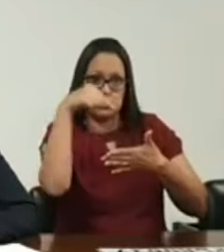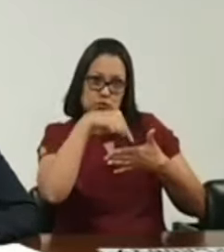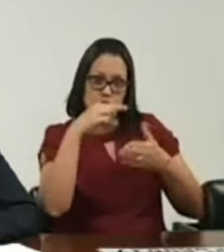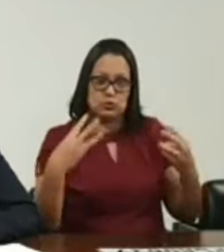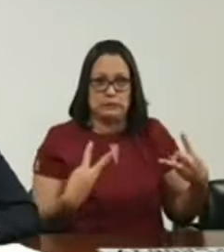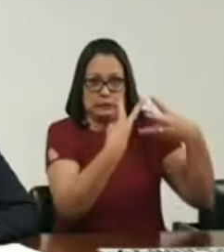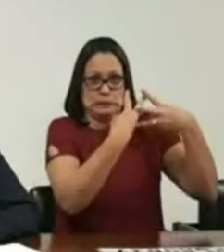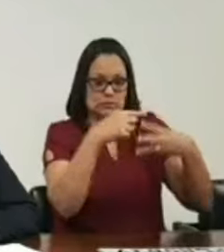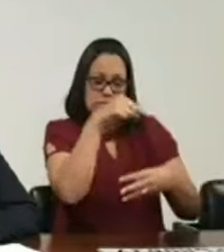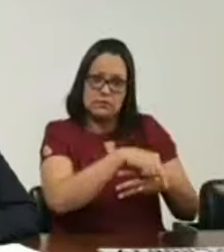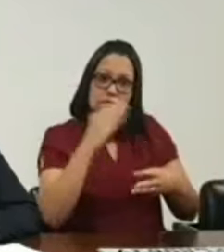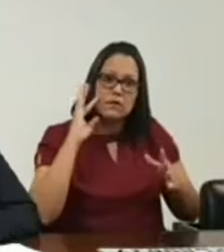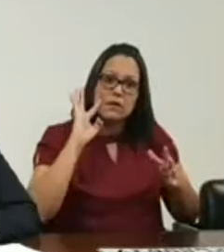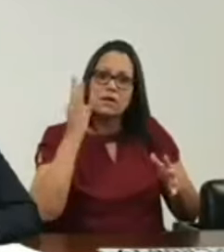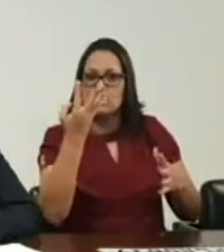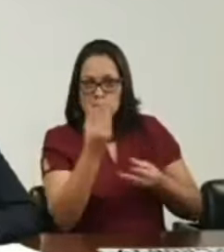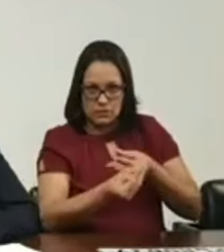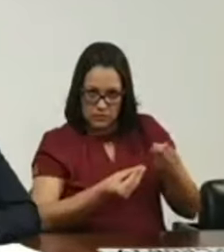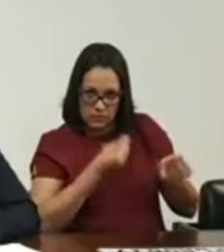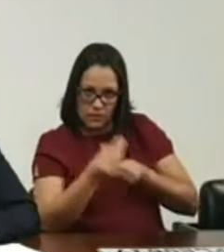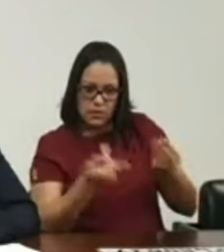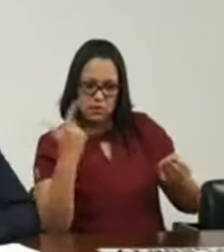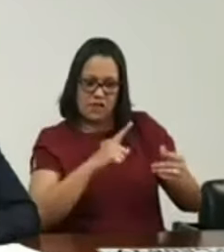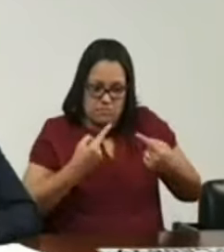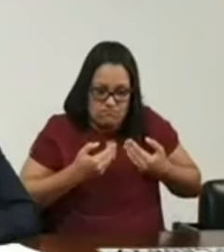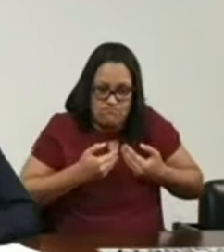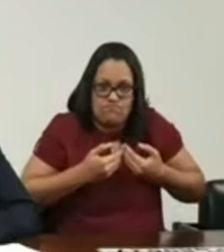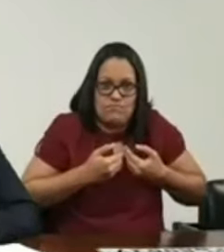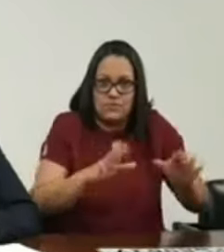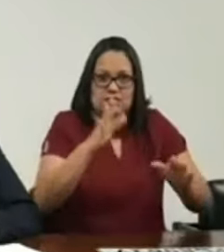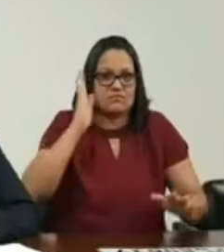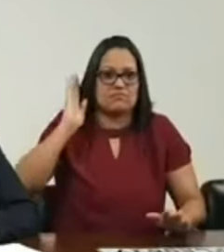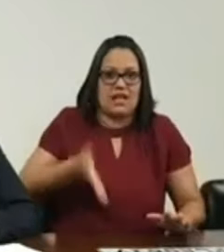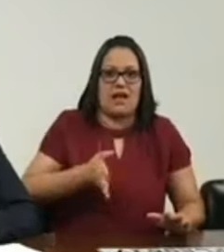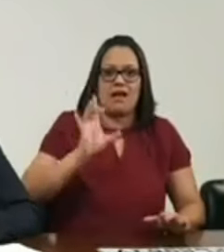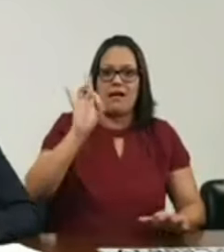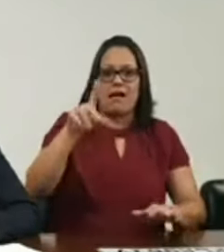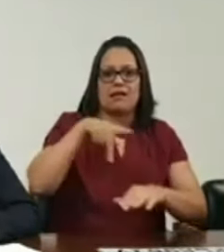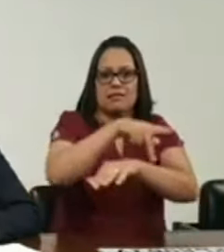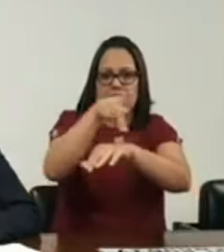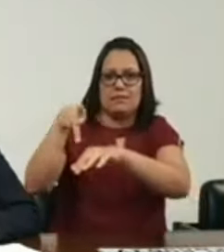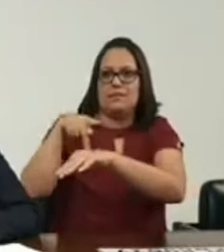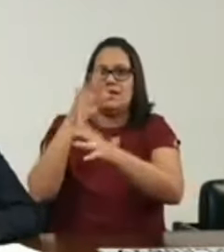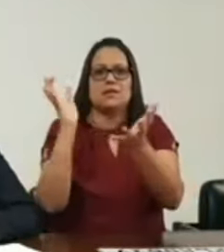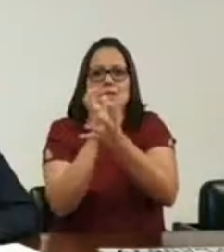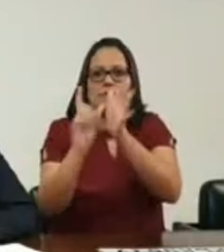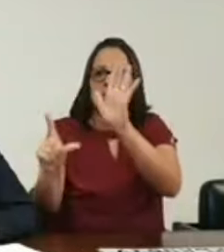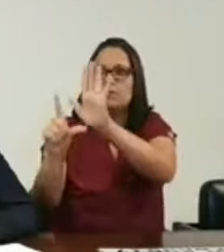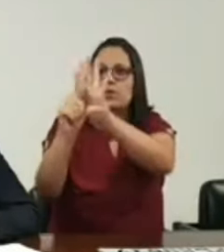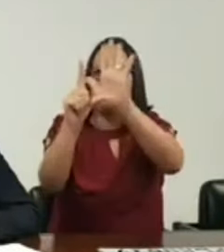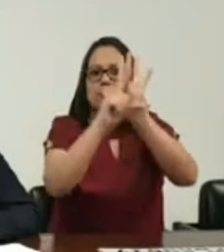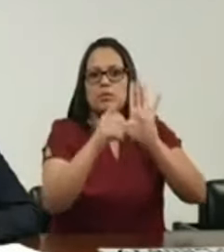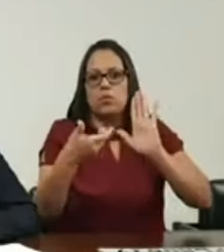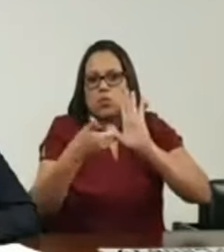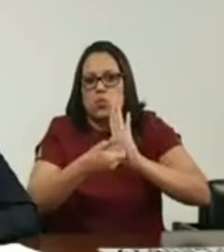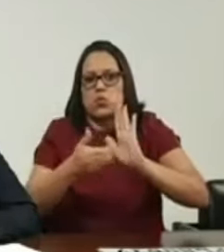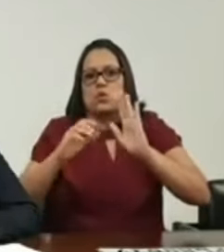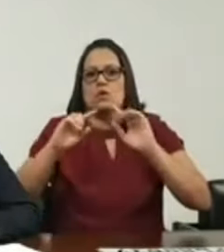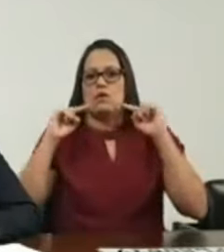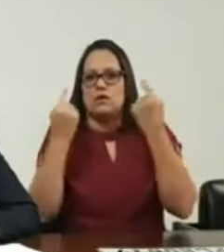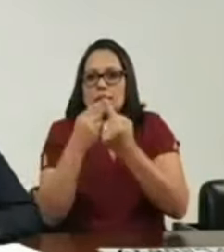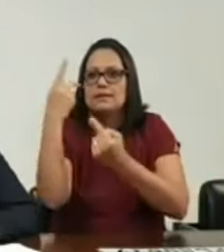do Mercosul, a gente tenha um arranjo para que possa entrar em vigor assim que for aprovado em cada um dos quatro parlamentos do bloco. Do